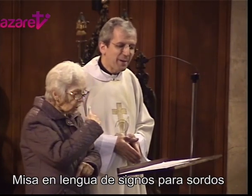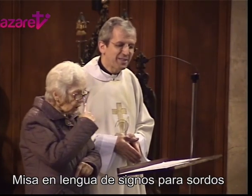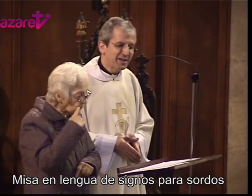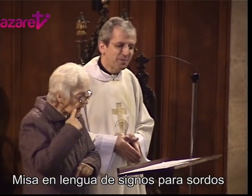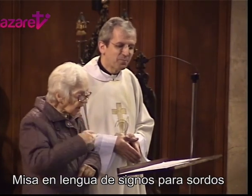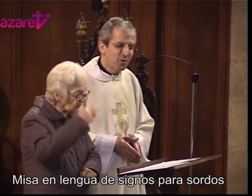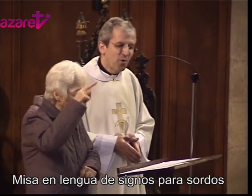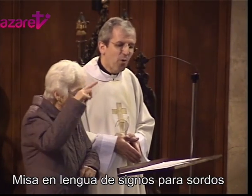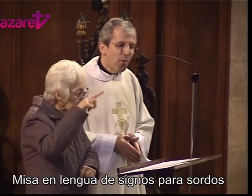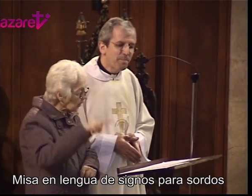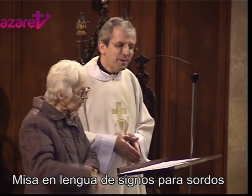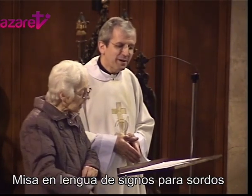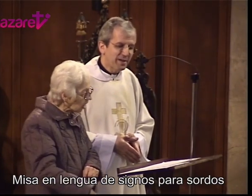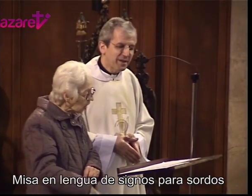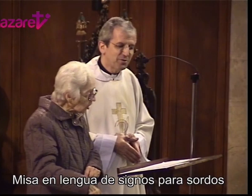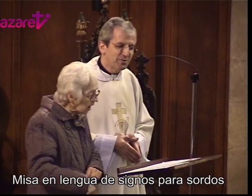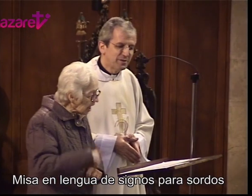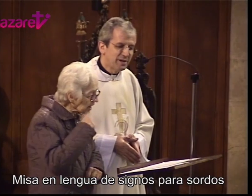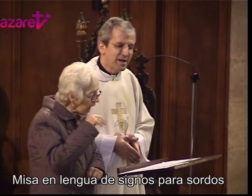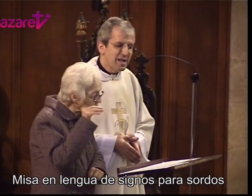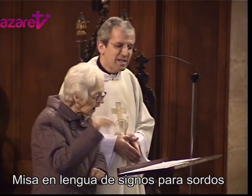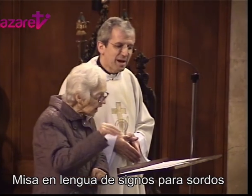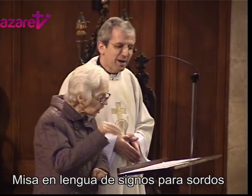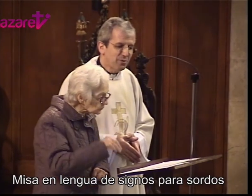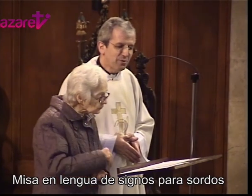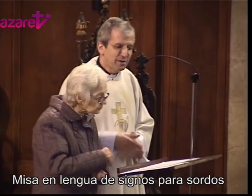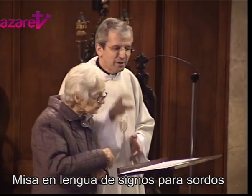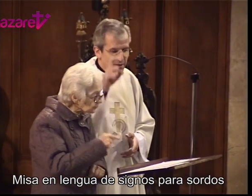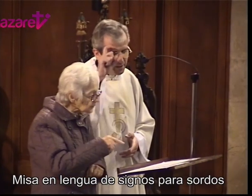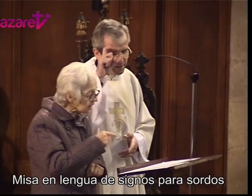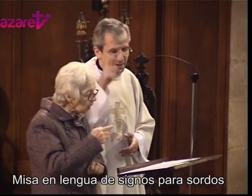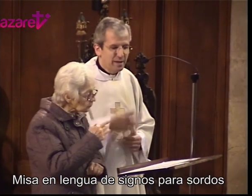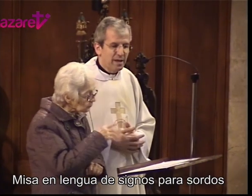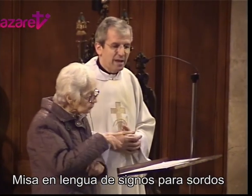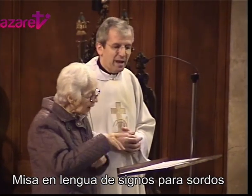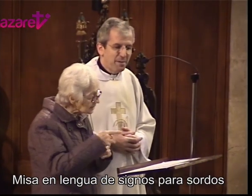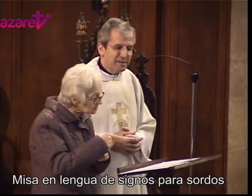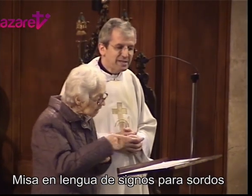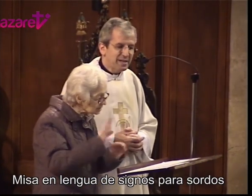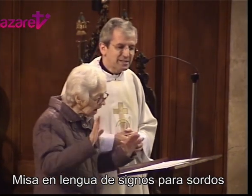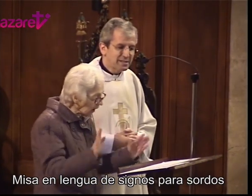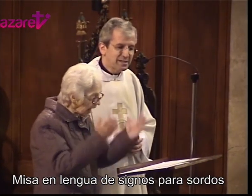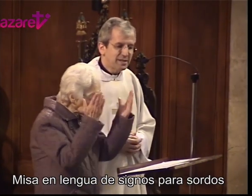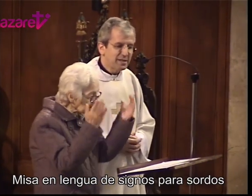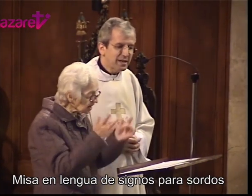Padre, hombre verdadero, llamado el Mesías y